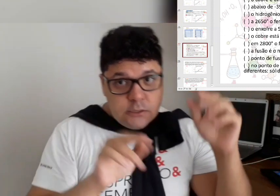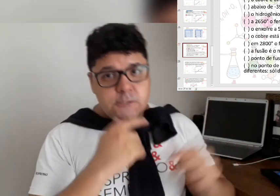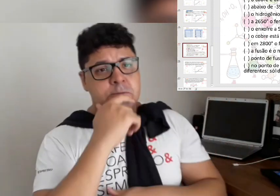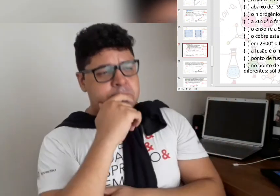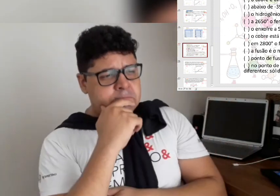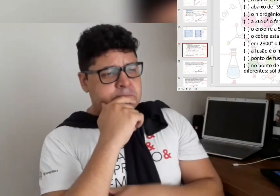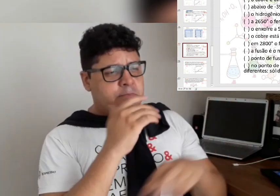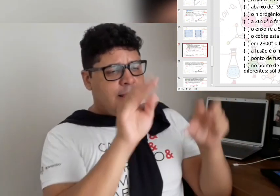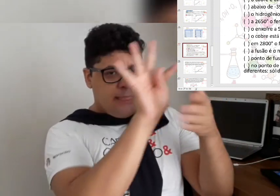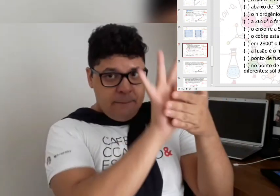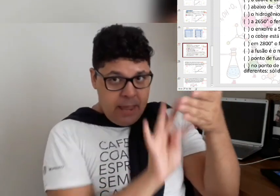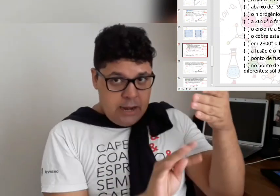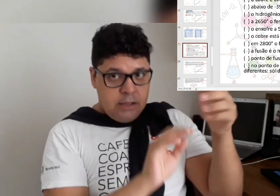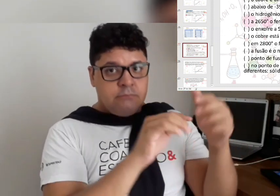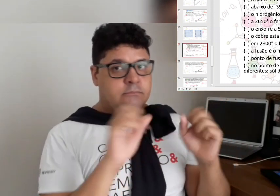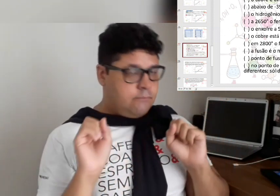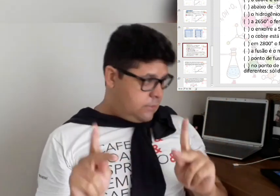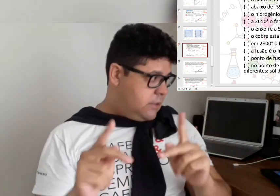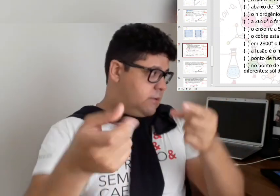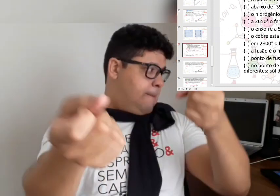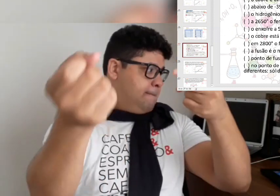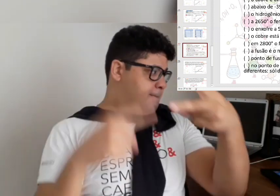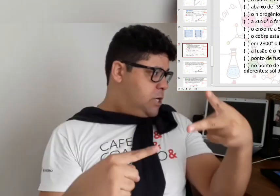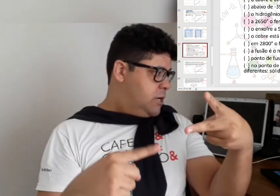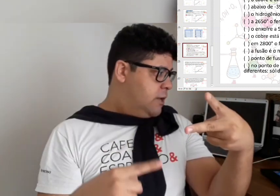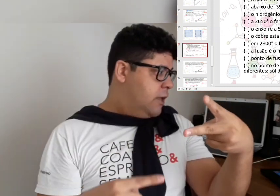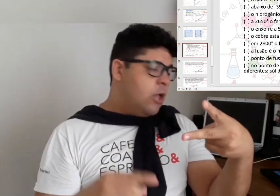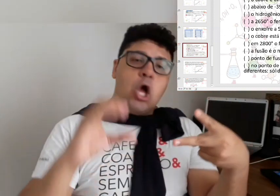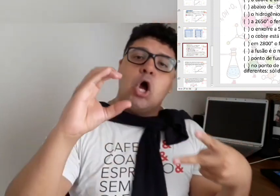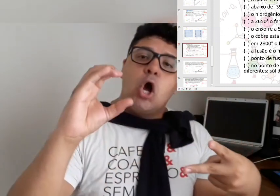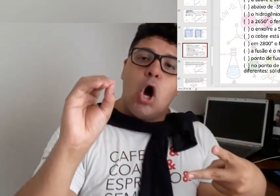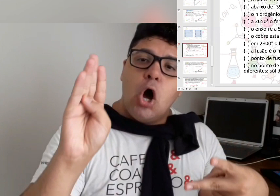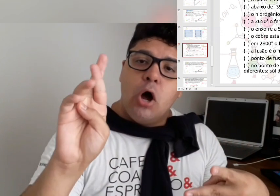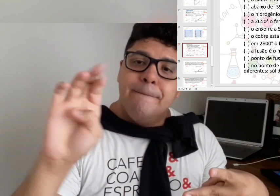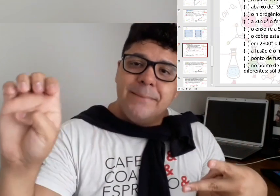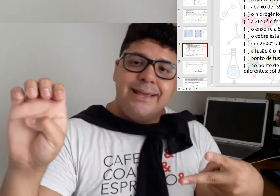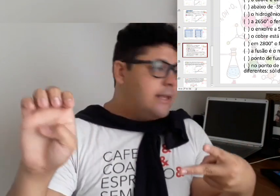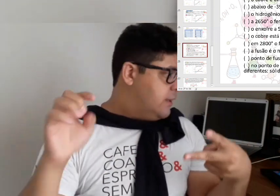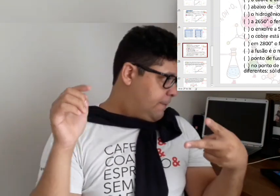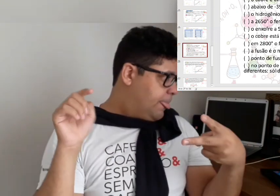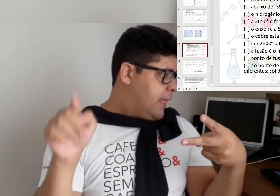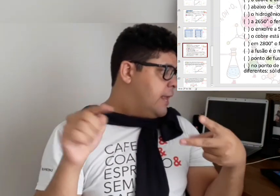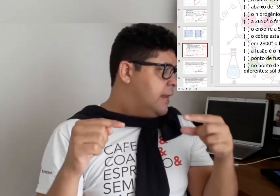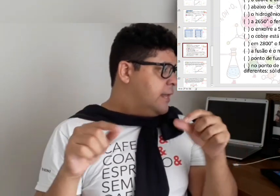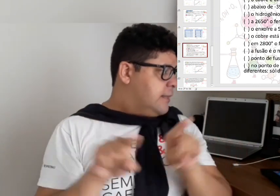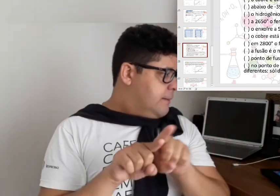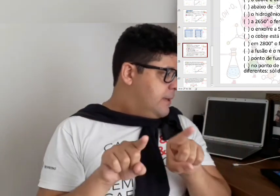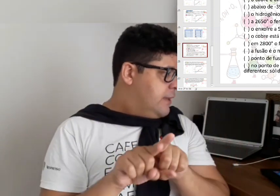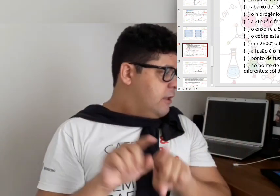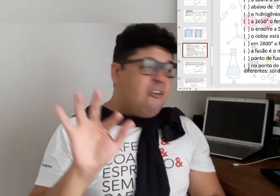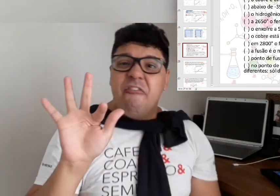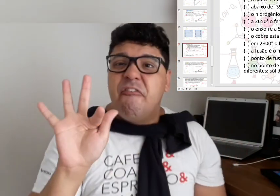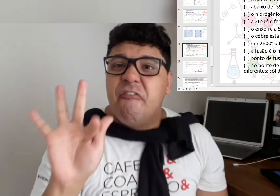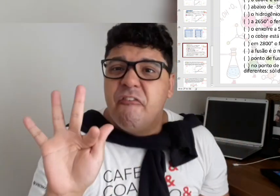analisando as informações da tabelinha, tá? O cobre é um metal que funde a 1000 graus. Então, você vai